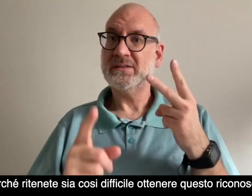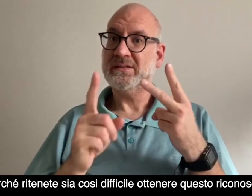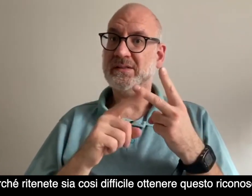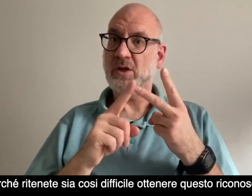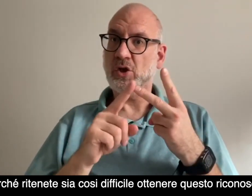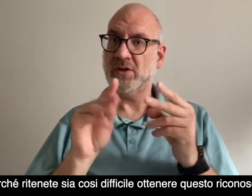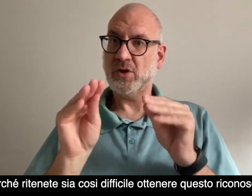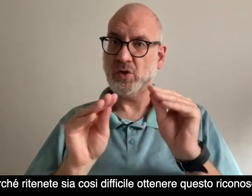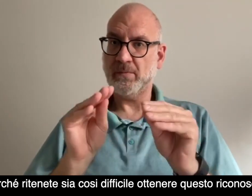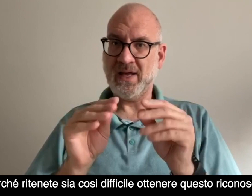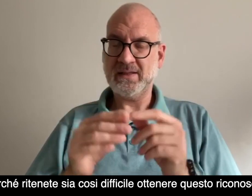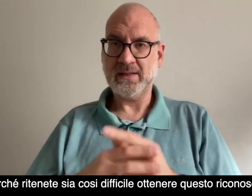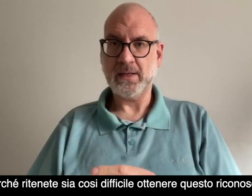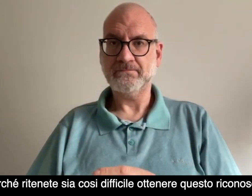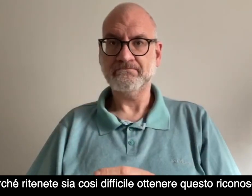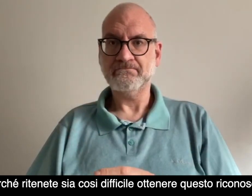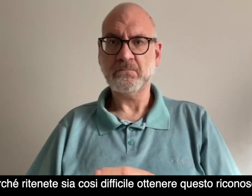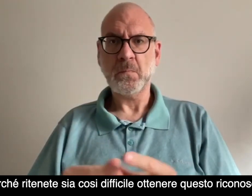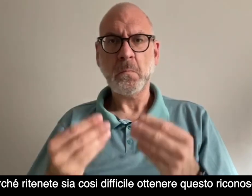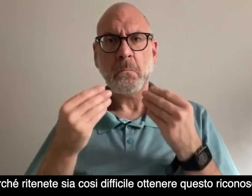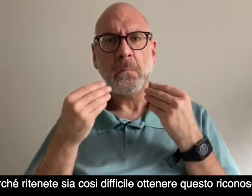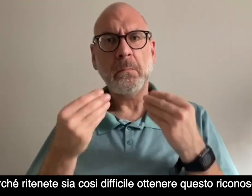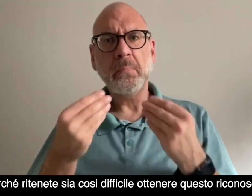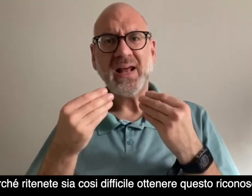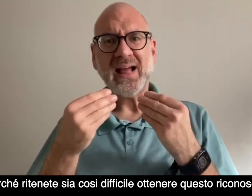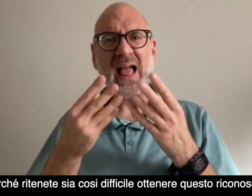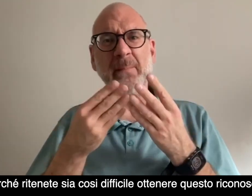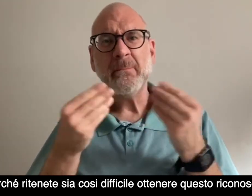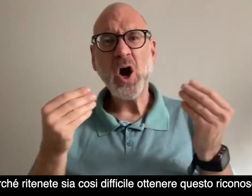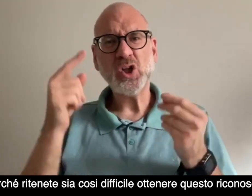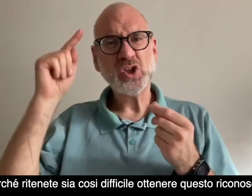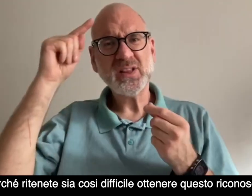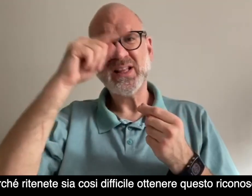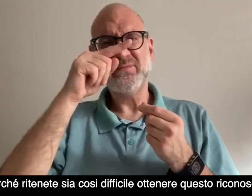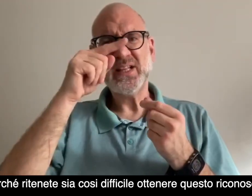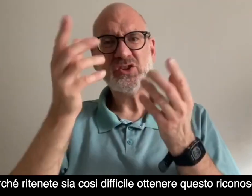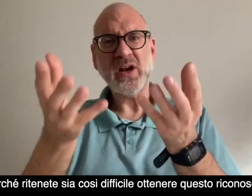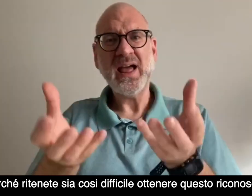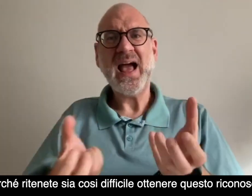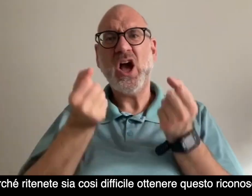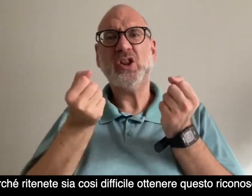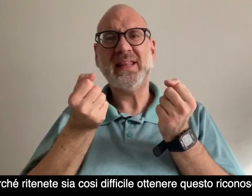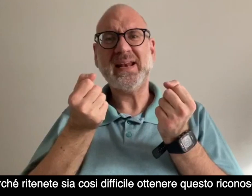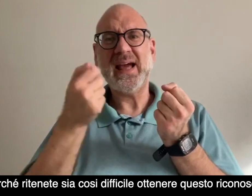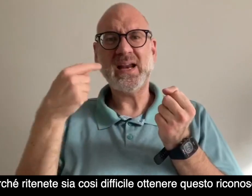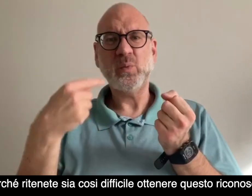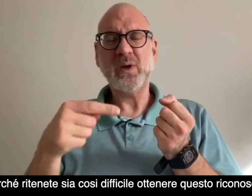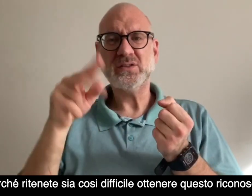la seconda domanda invece la seguente per quale motivo voi ritenete che sia così difficile ottenere